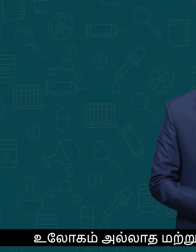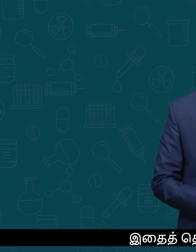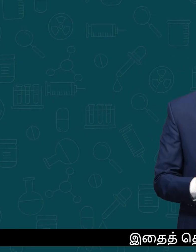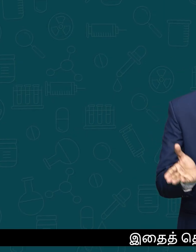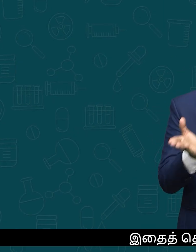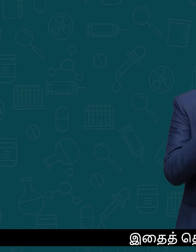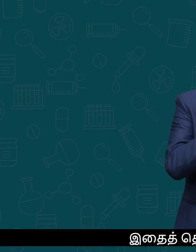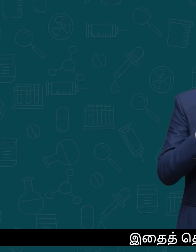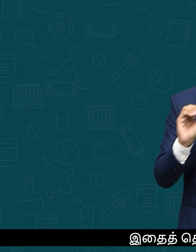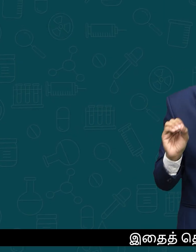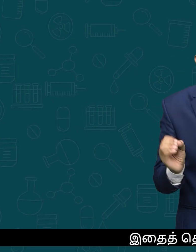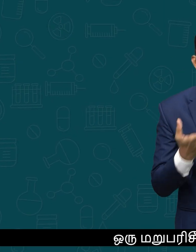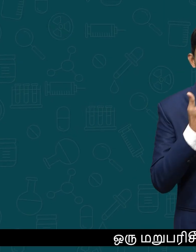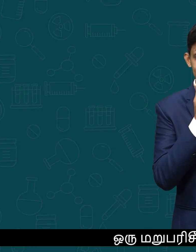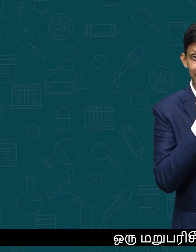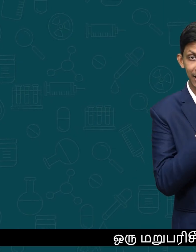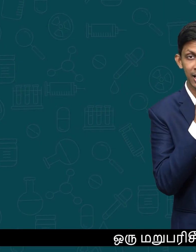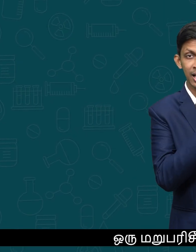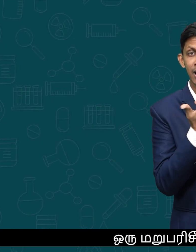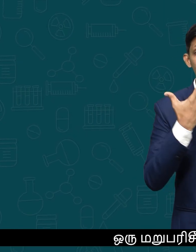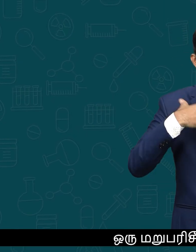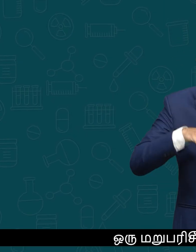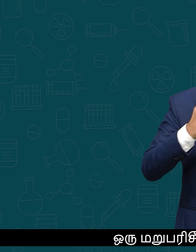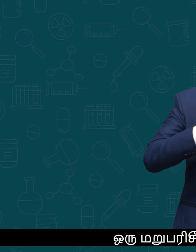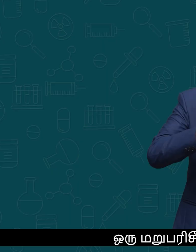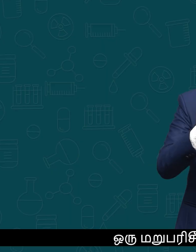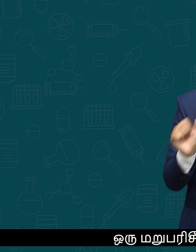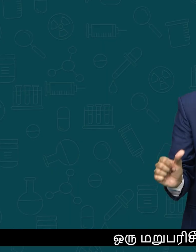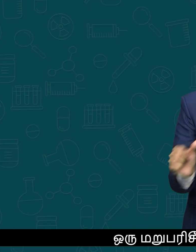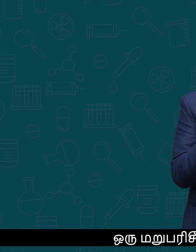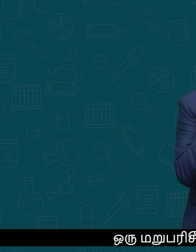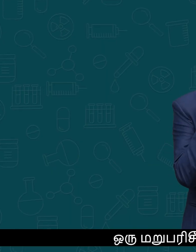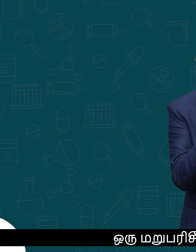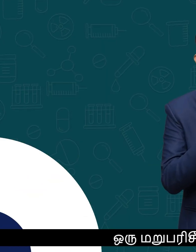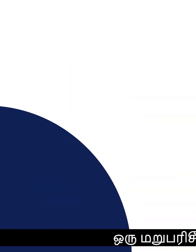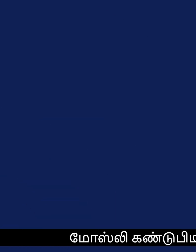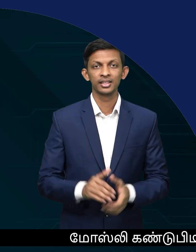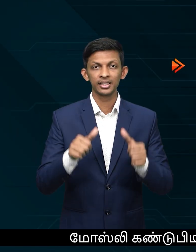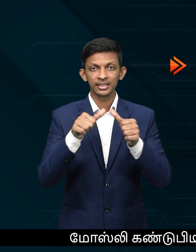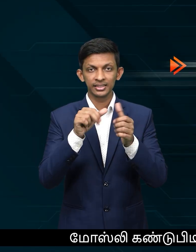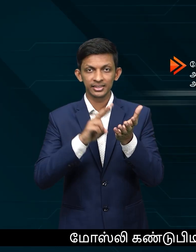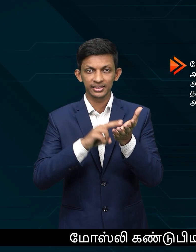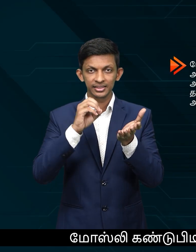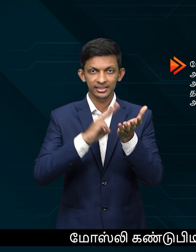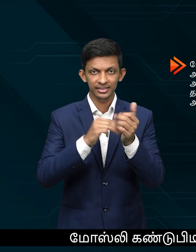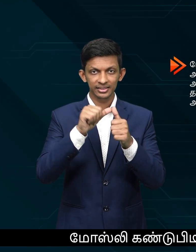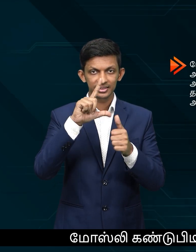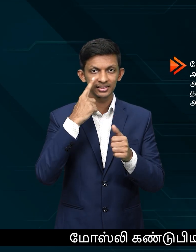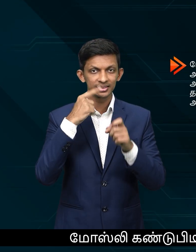இதை தொடங்குவதற்கு முன் முந்தைய பாடப்பகுதியை ஒருமுறை பார்க்கலாம். மோஸ்லி கண்டுபிடித்த தனிமத்தின்